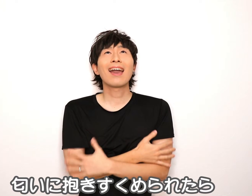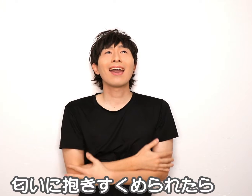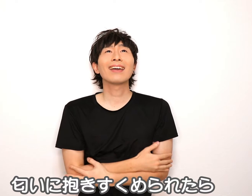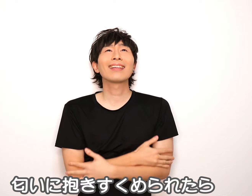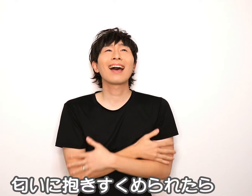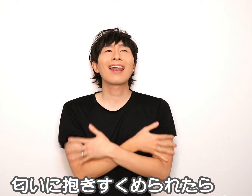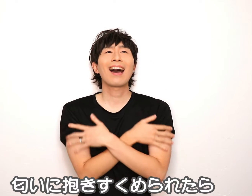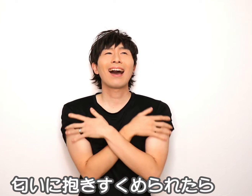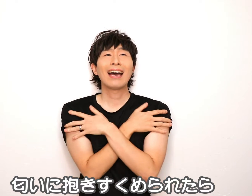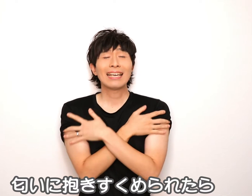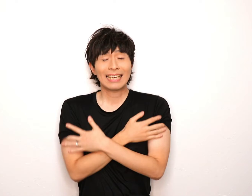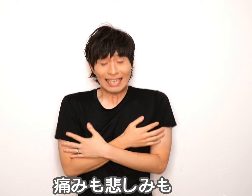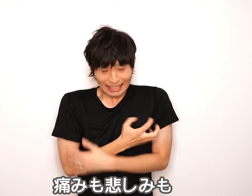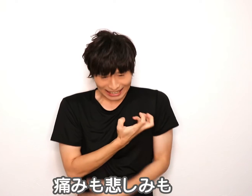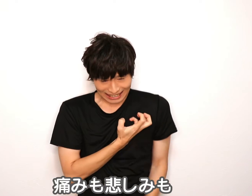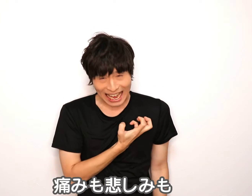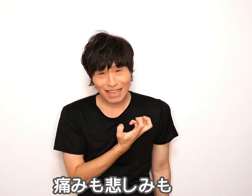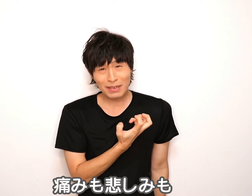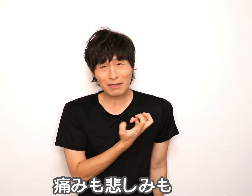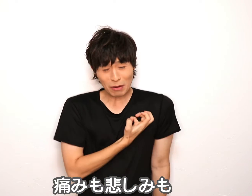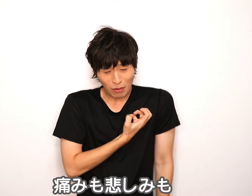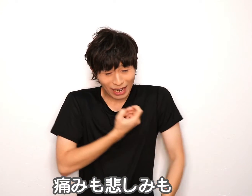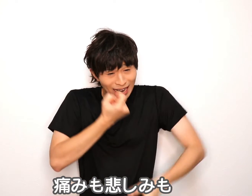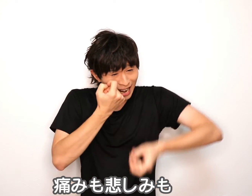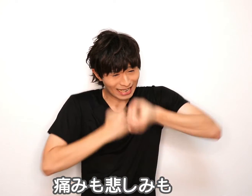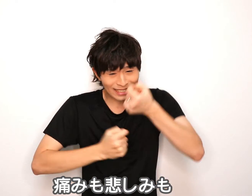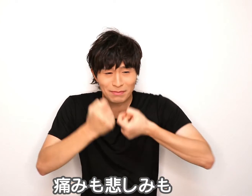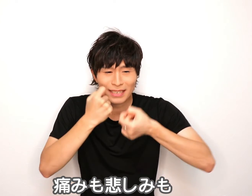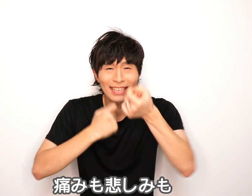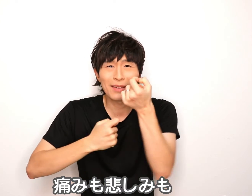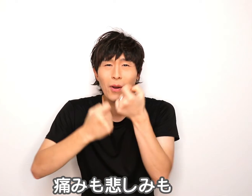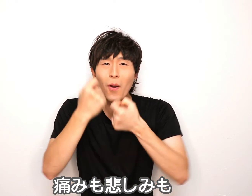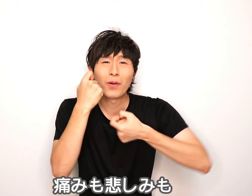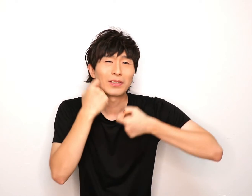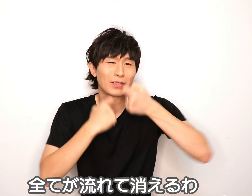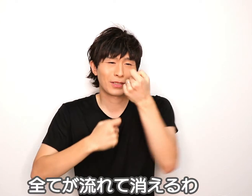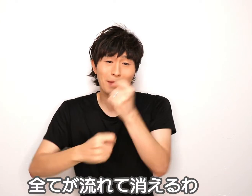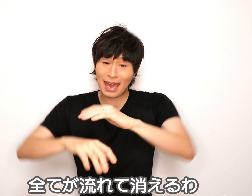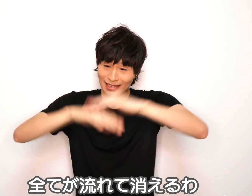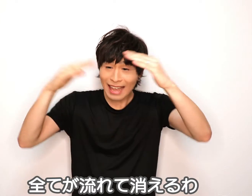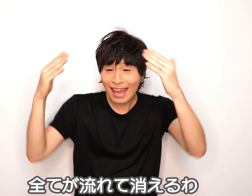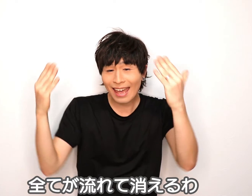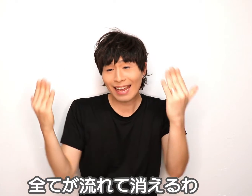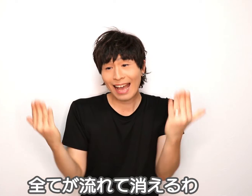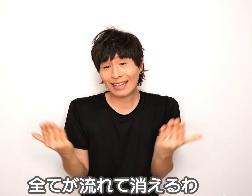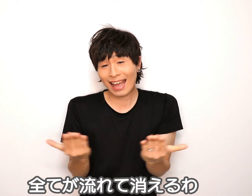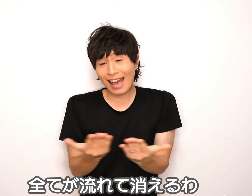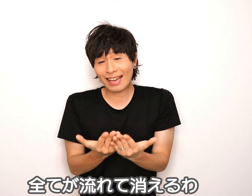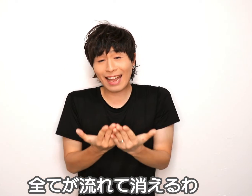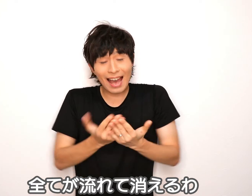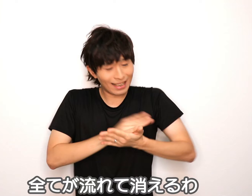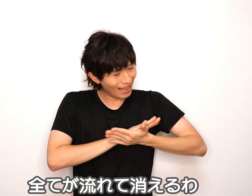られたら、痛みも悲しみも全てが流れ